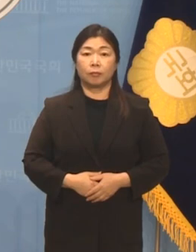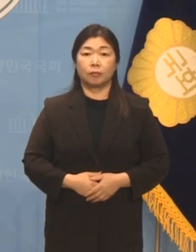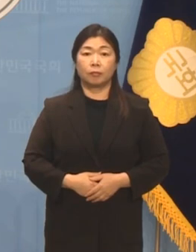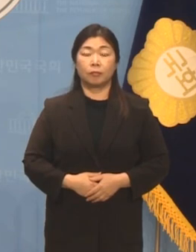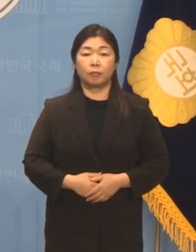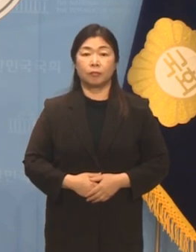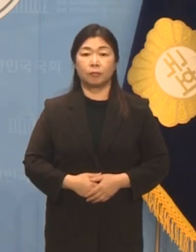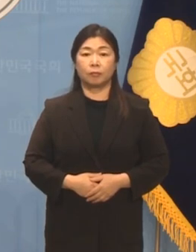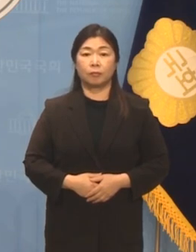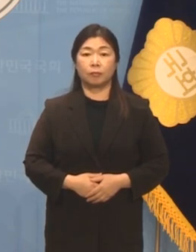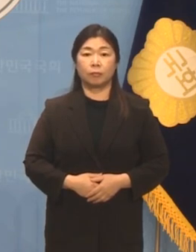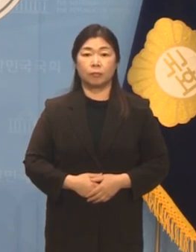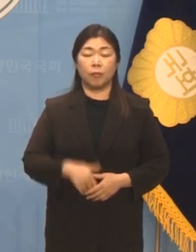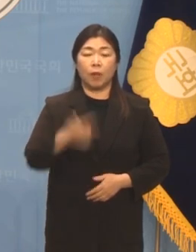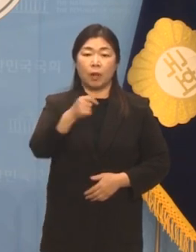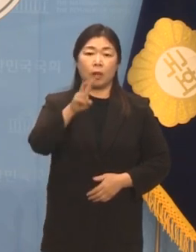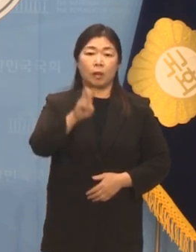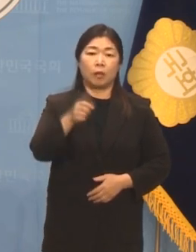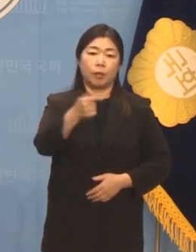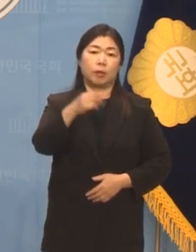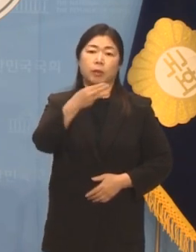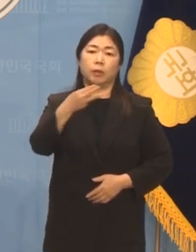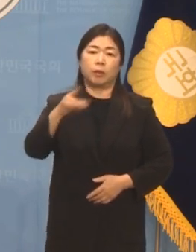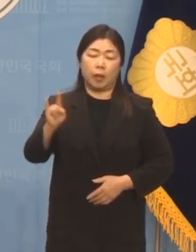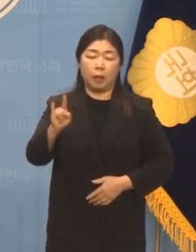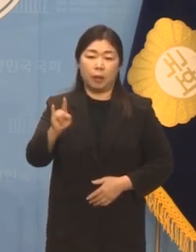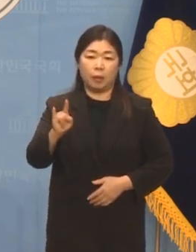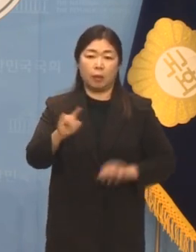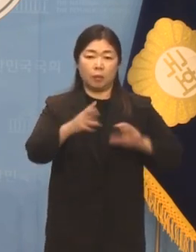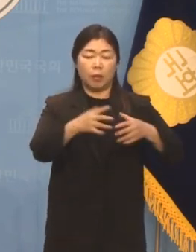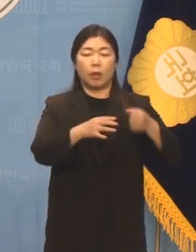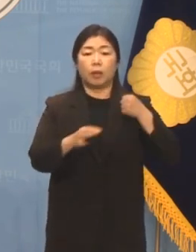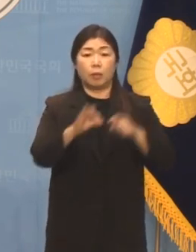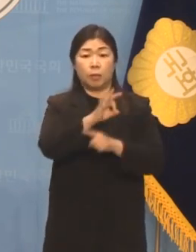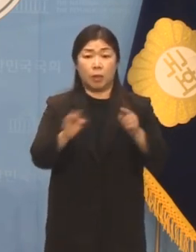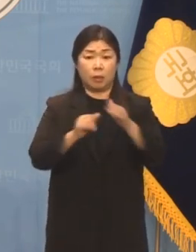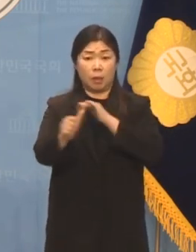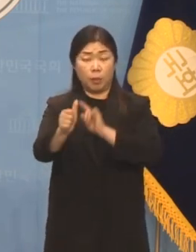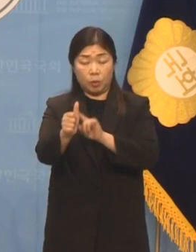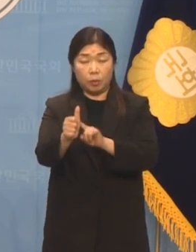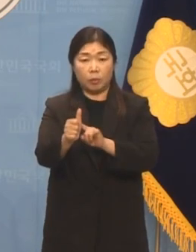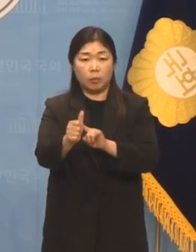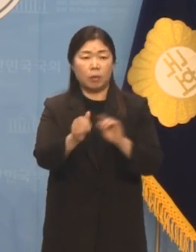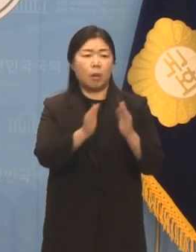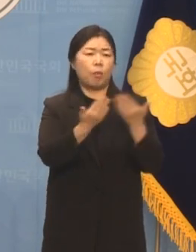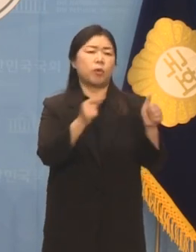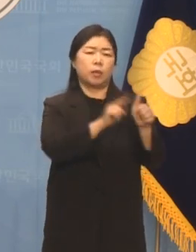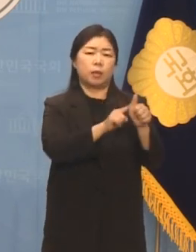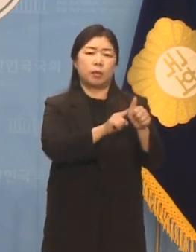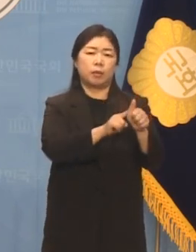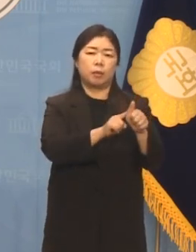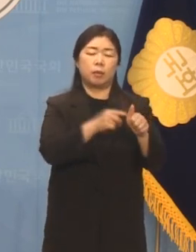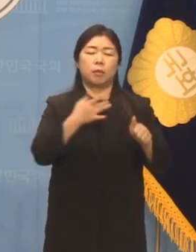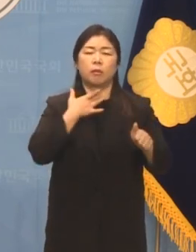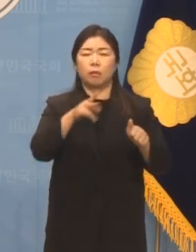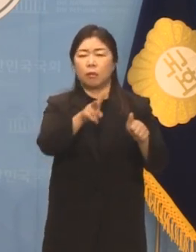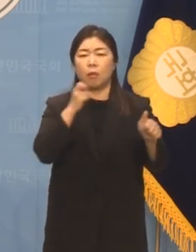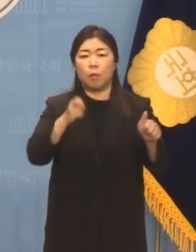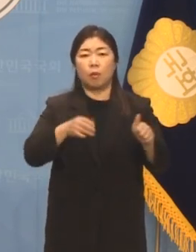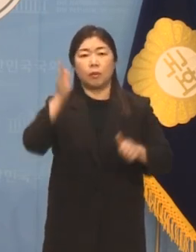진행하겠습니다 김근태 국민의인 비례대표 승계인은 자신의 혐오 발언에 대해 사과하십시오